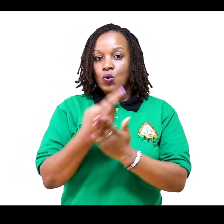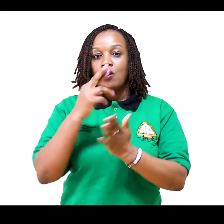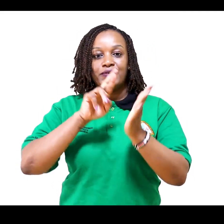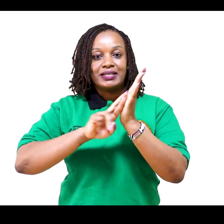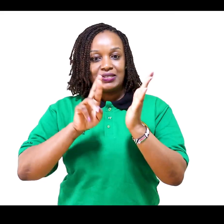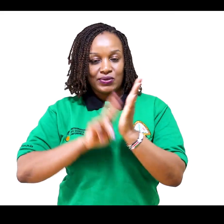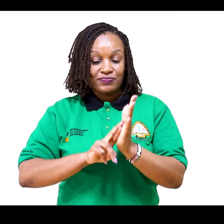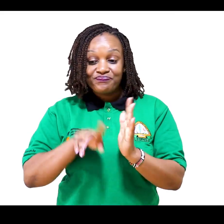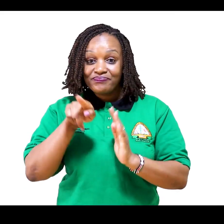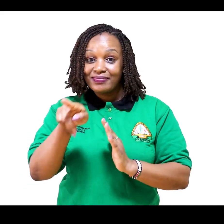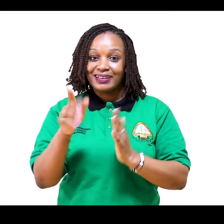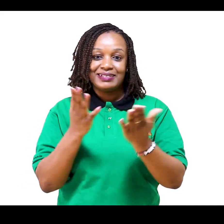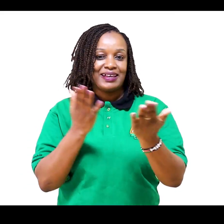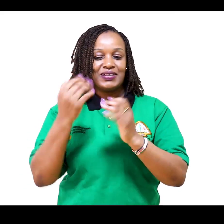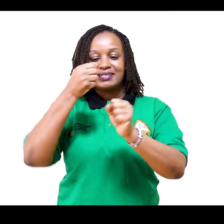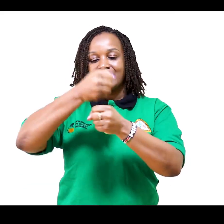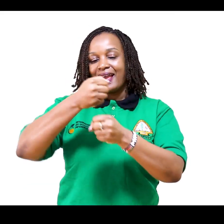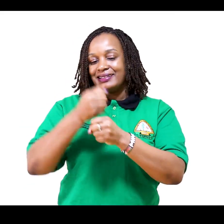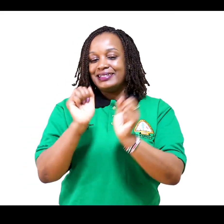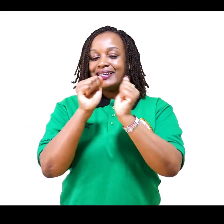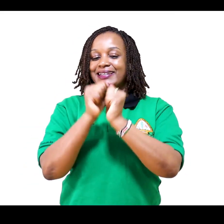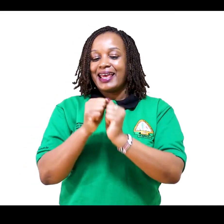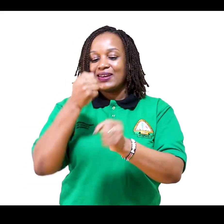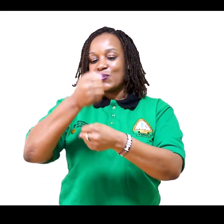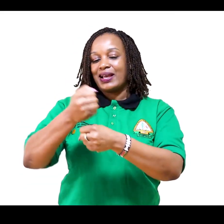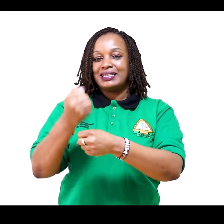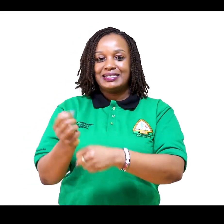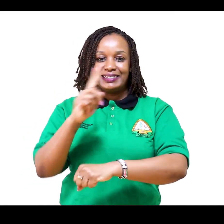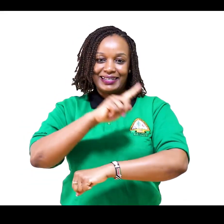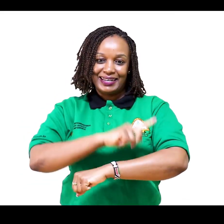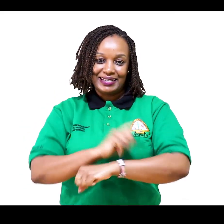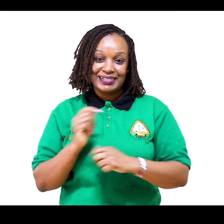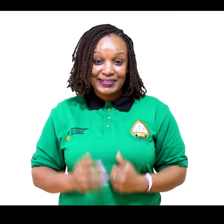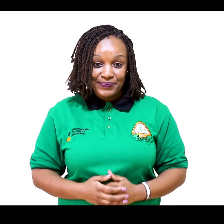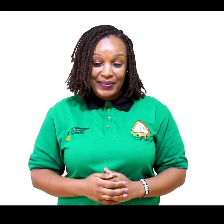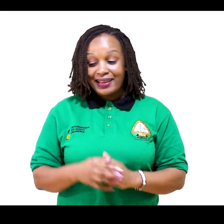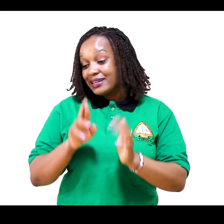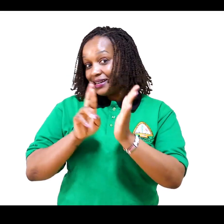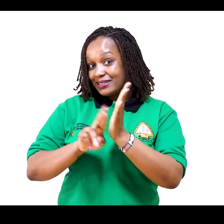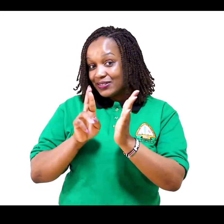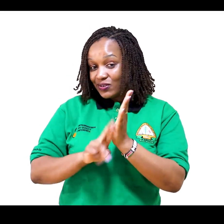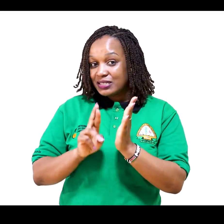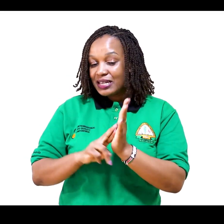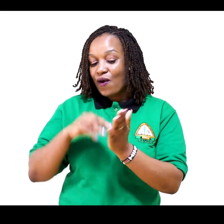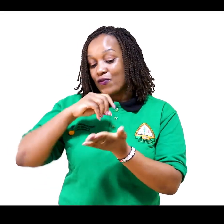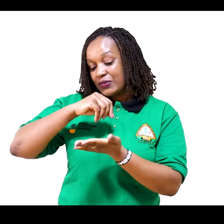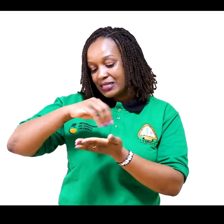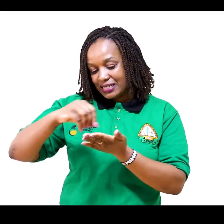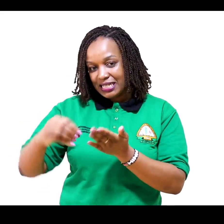wa usajili. Huduma hii inafanywa kwa siku 10 za kazi. Kwa usajili wa mbegu,